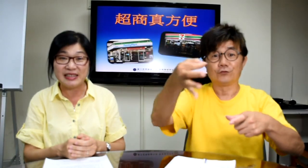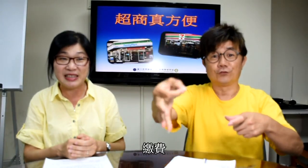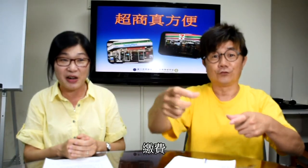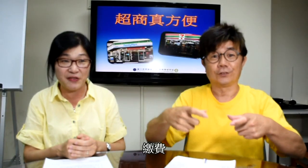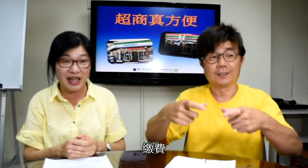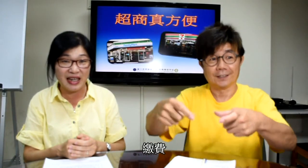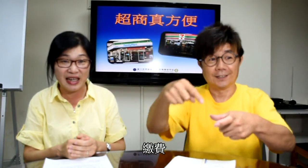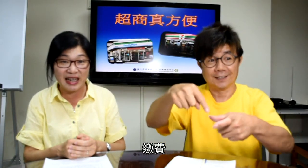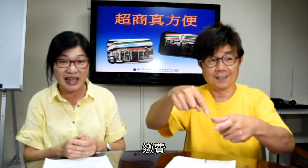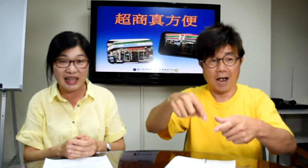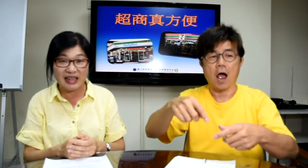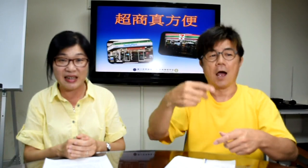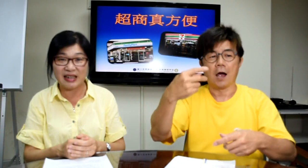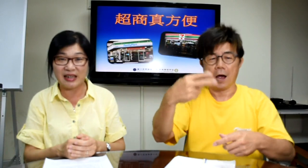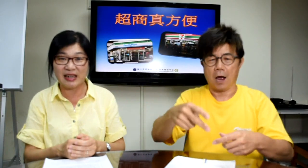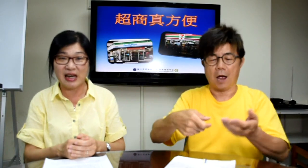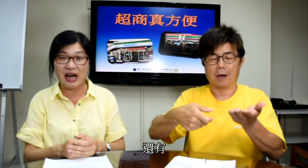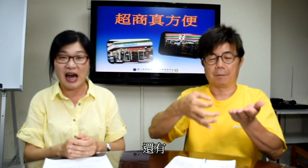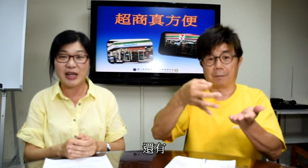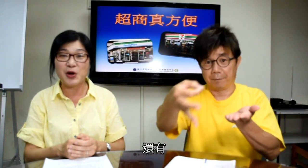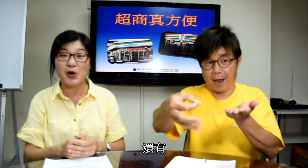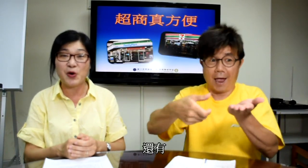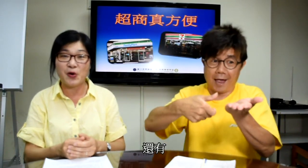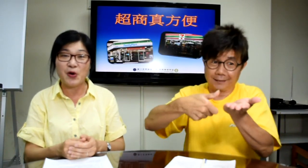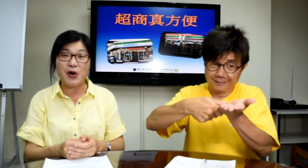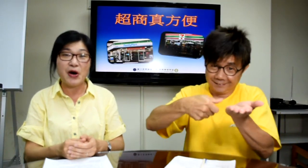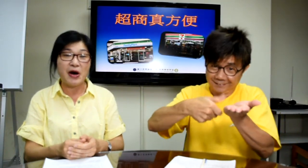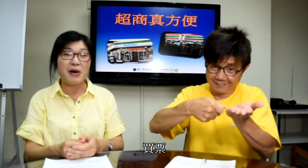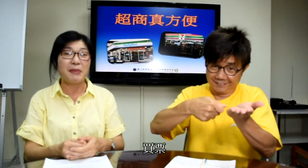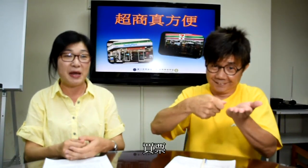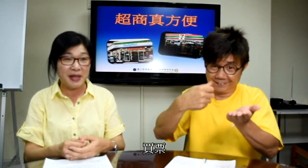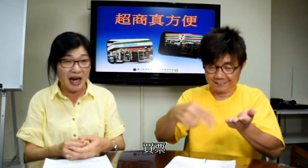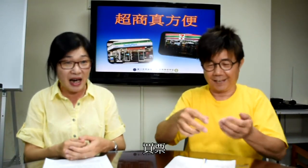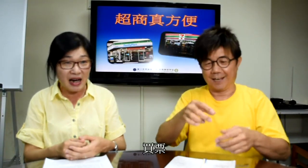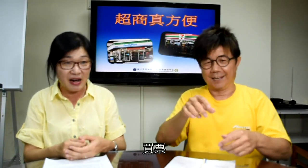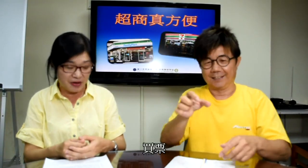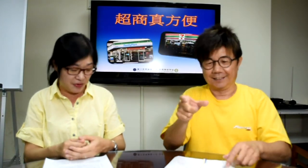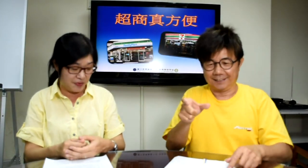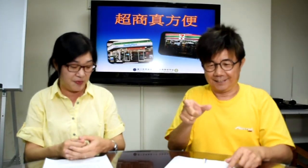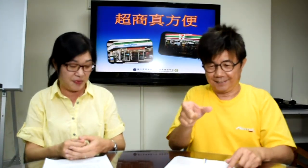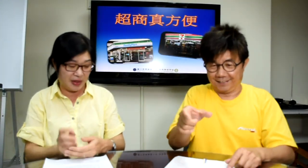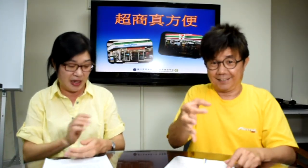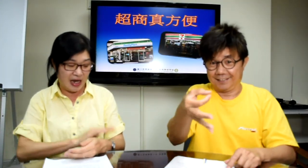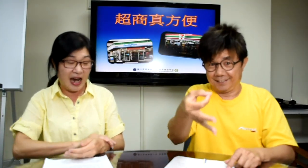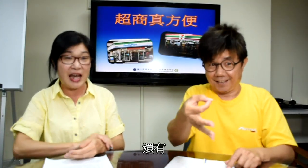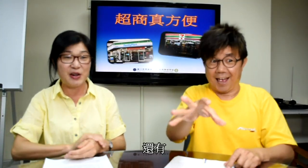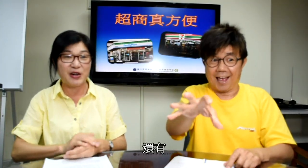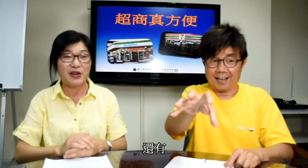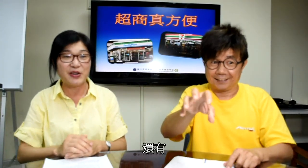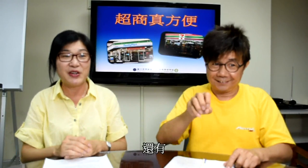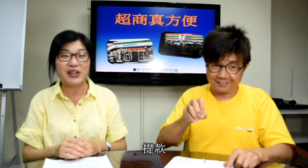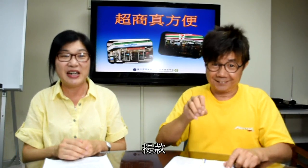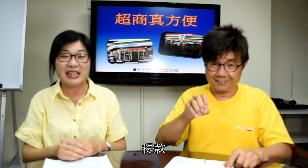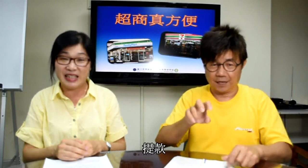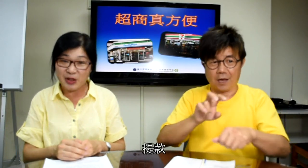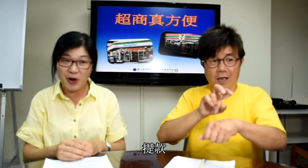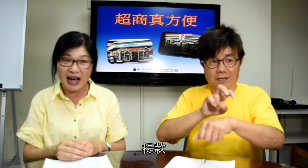缴费，还有买票，还有提